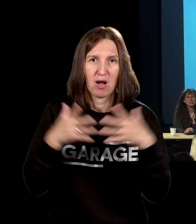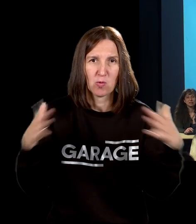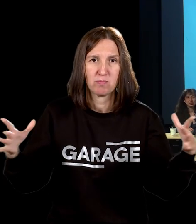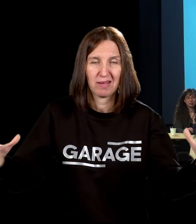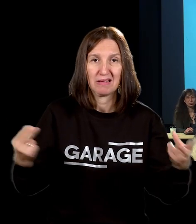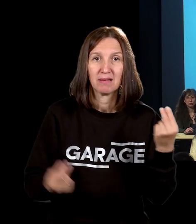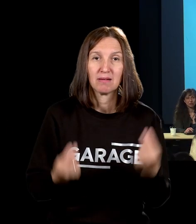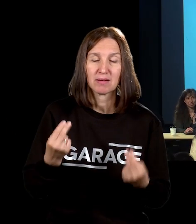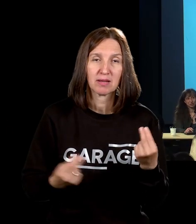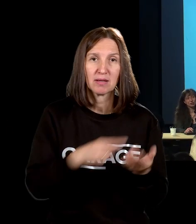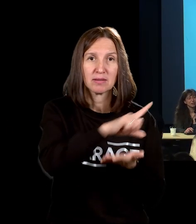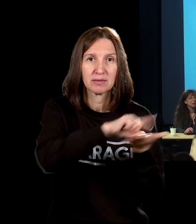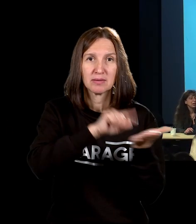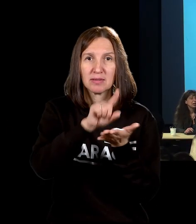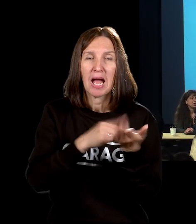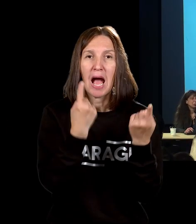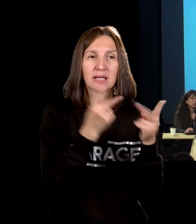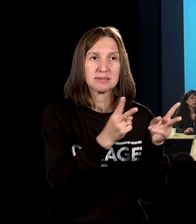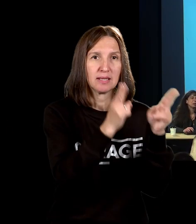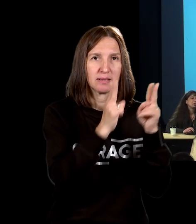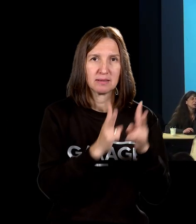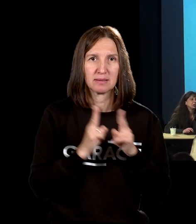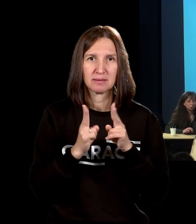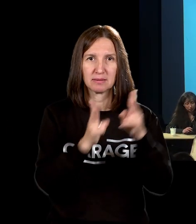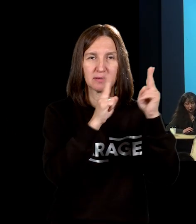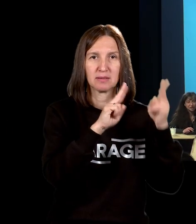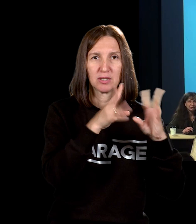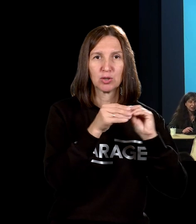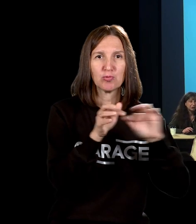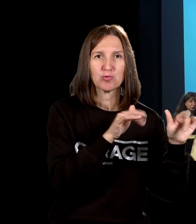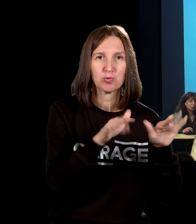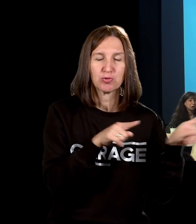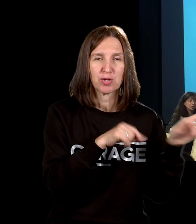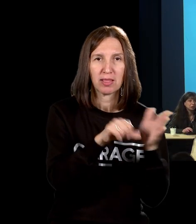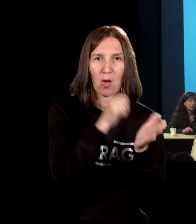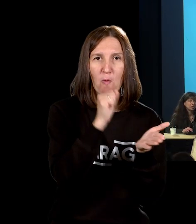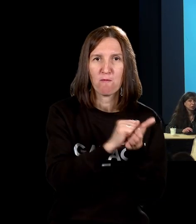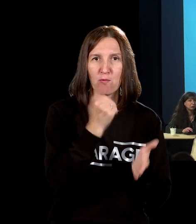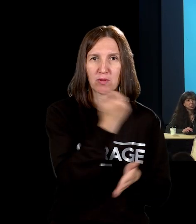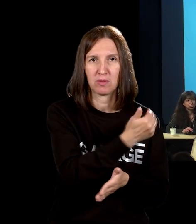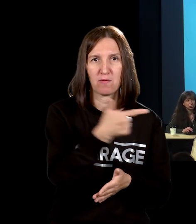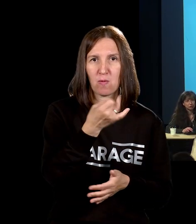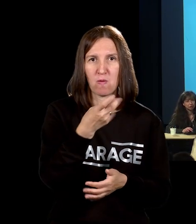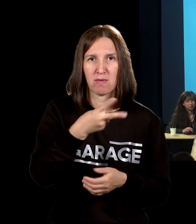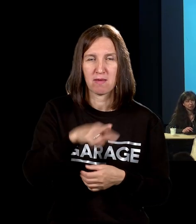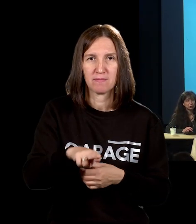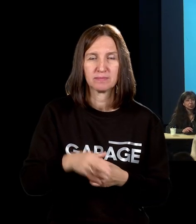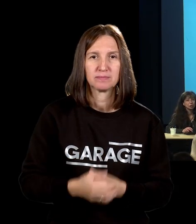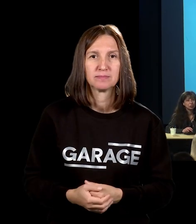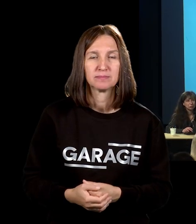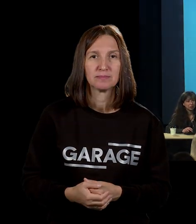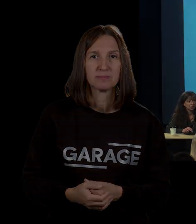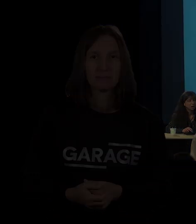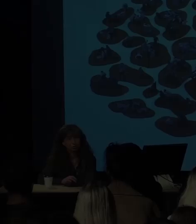каждый из деталей этой огромной игры воспроизводит один из сюжетов «Афортов Гоя».